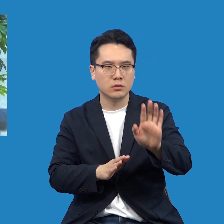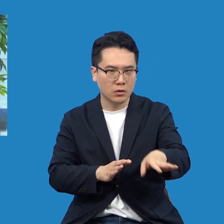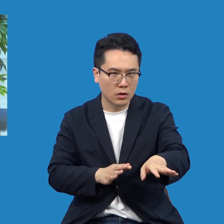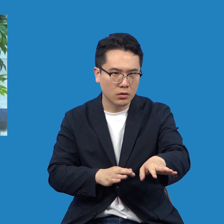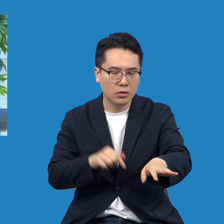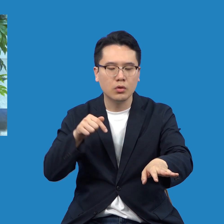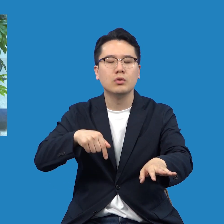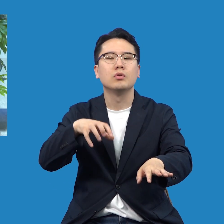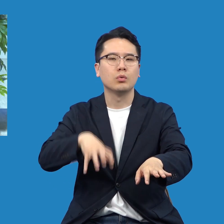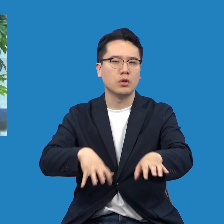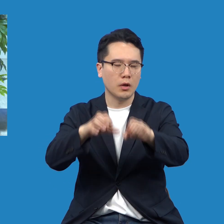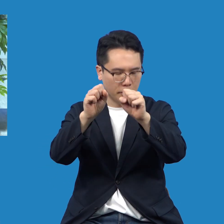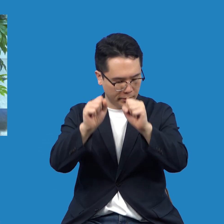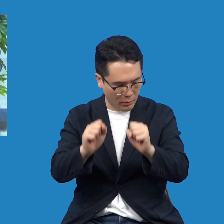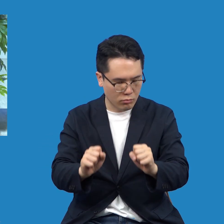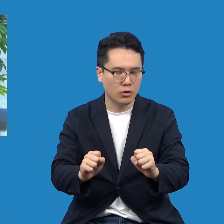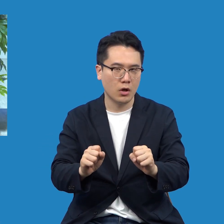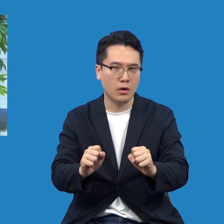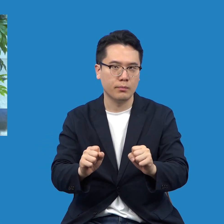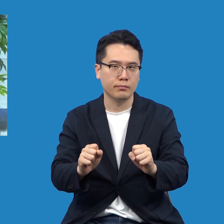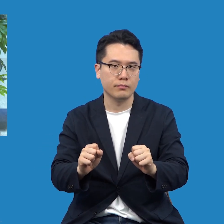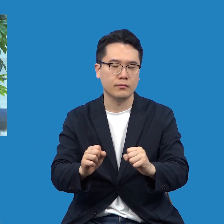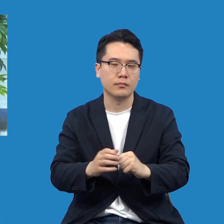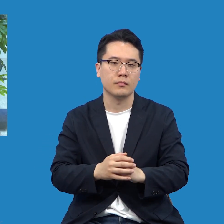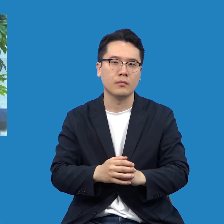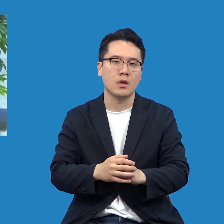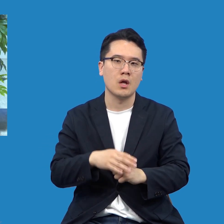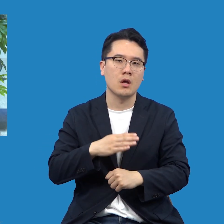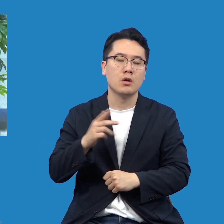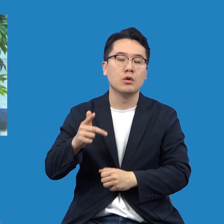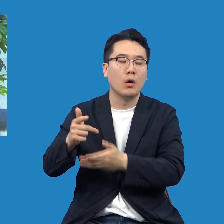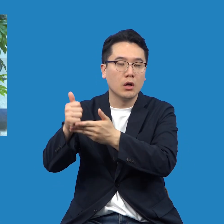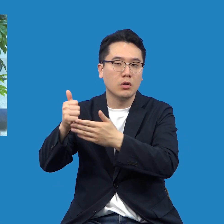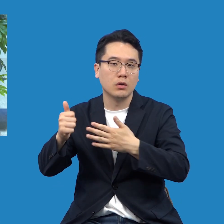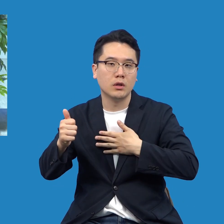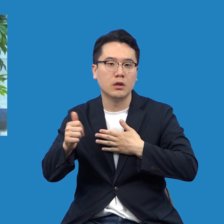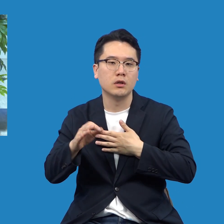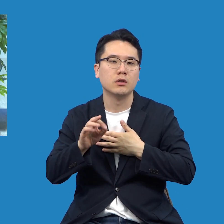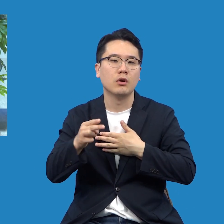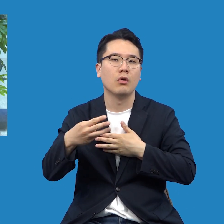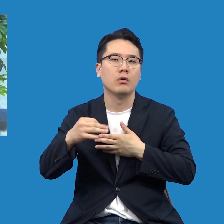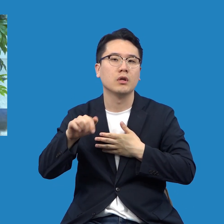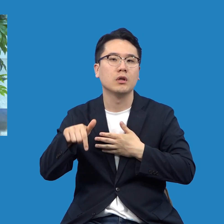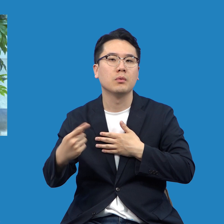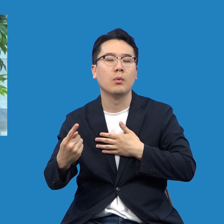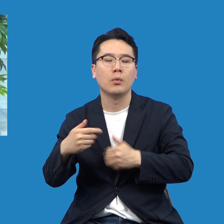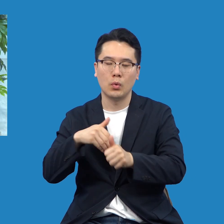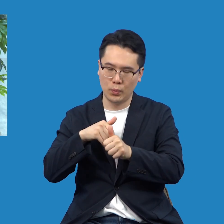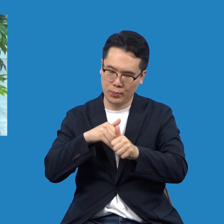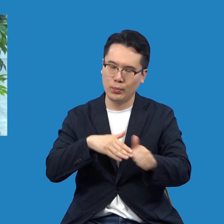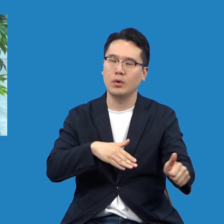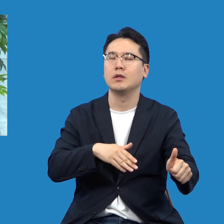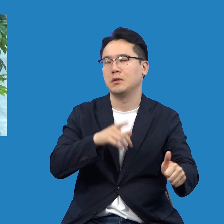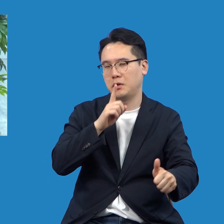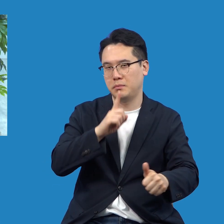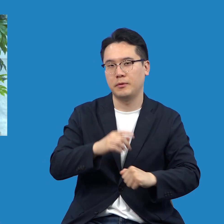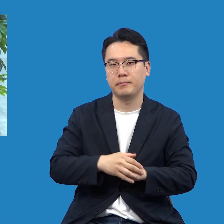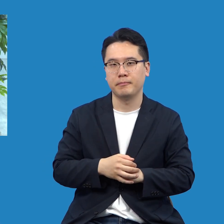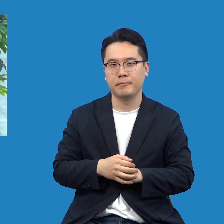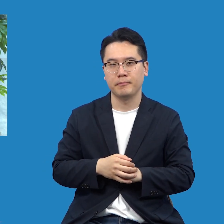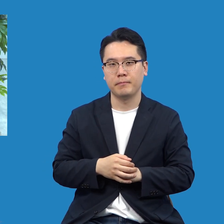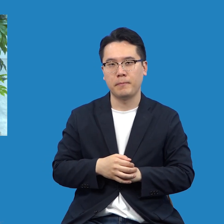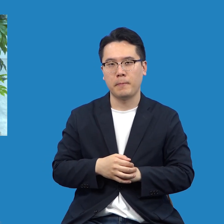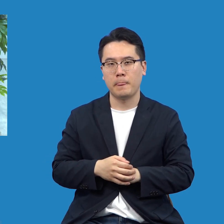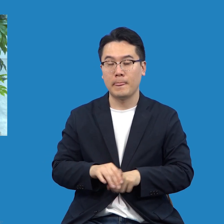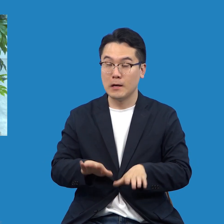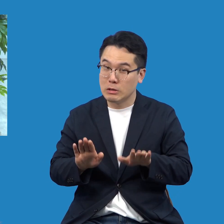머물게. 야훼께서 나를 여리고로 보내시네. 이번에도 엘리사가